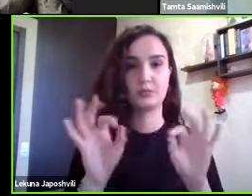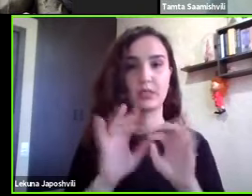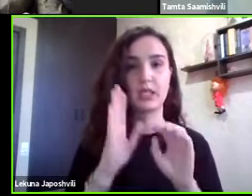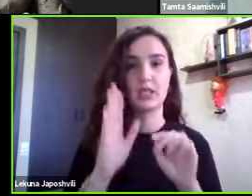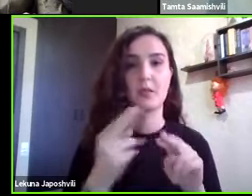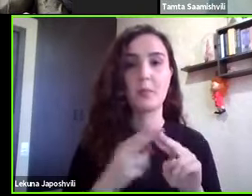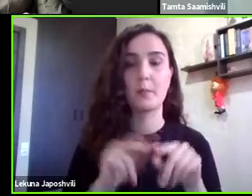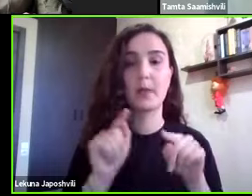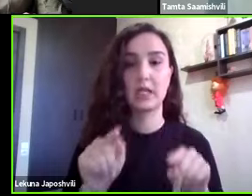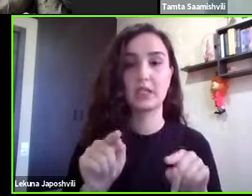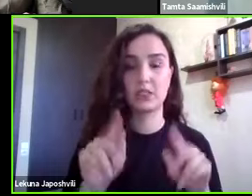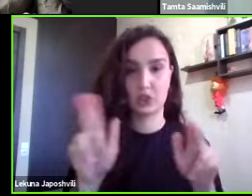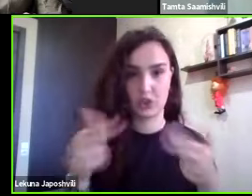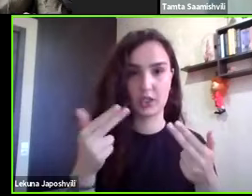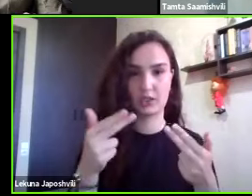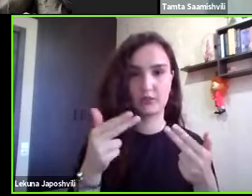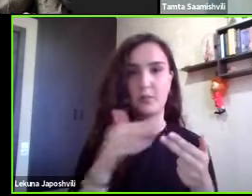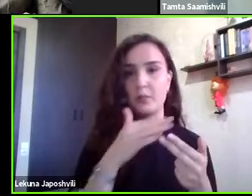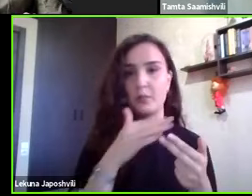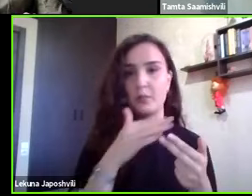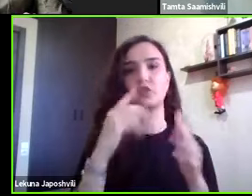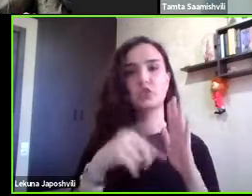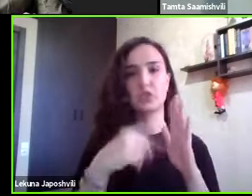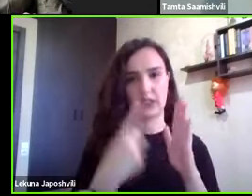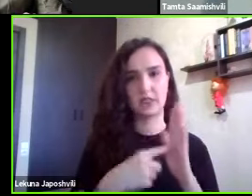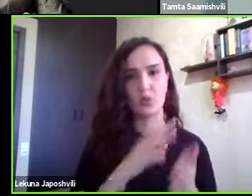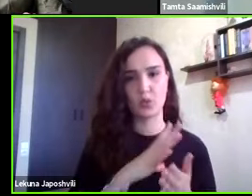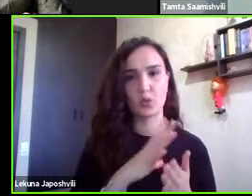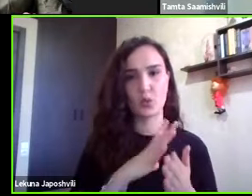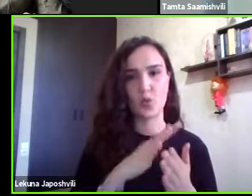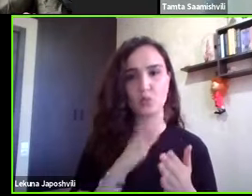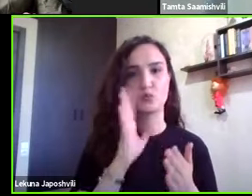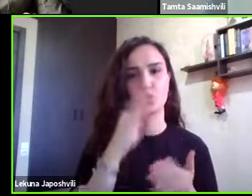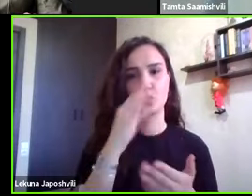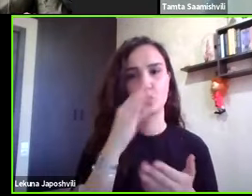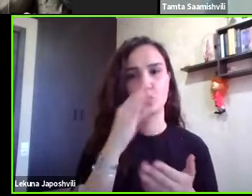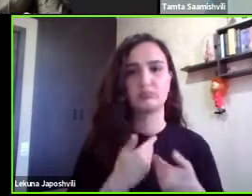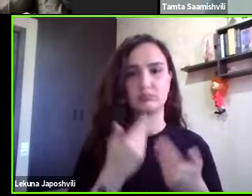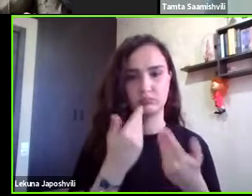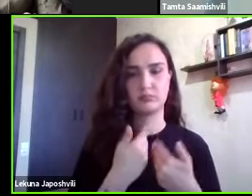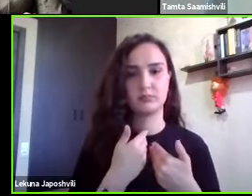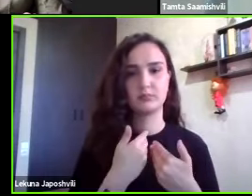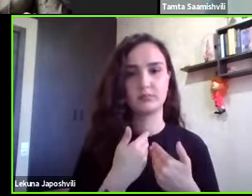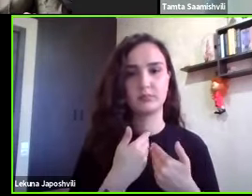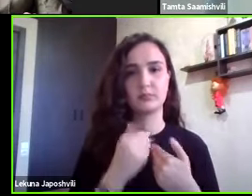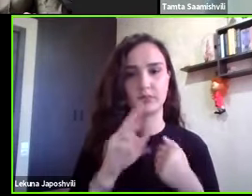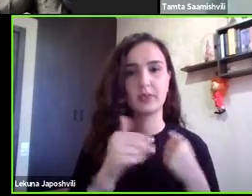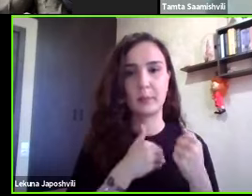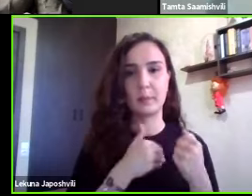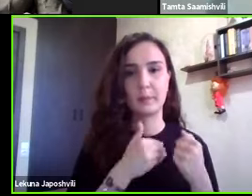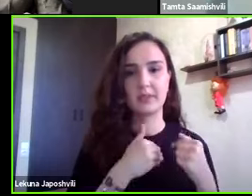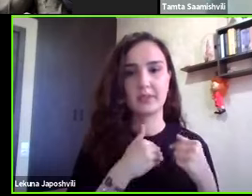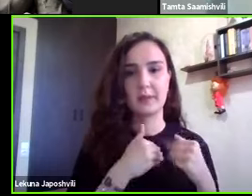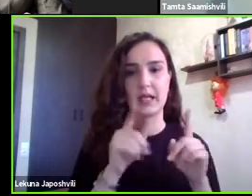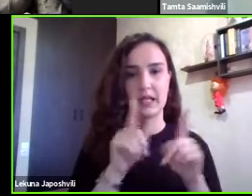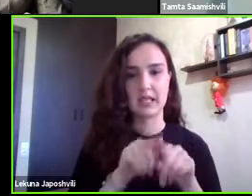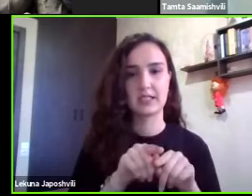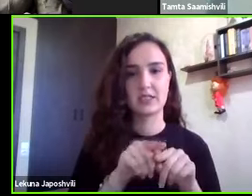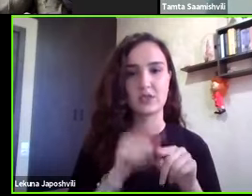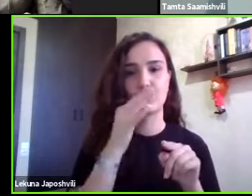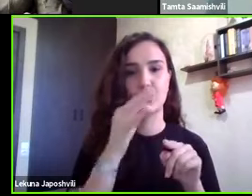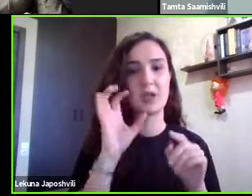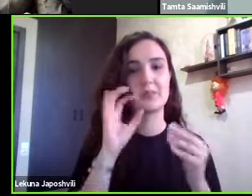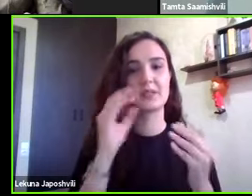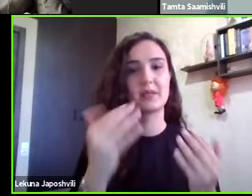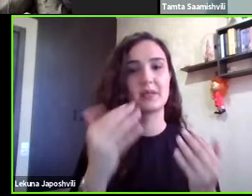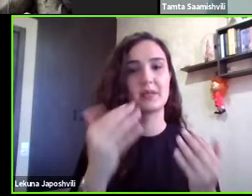ეს ჩართვა, ძალიან ბევრი შეკითხვა ისედაც შემოვიდა ბევრი მშობლისგან და მინდა ესეც ვუთხრათ მსმენელებს,